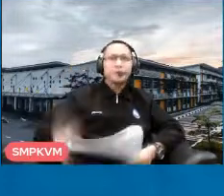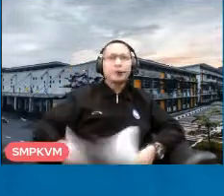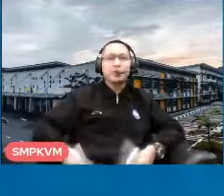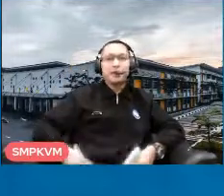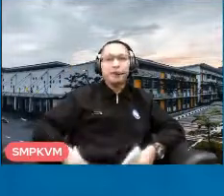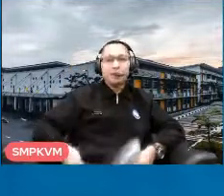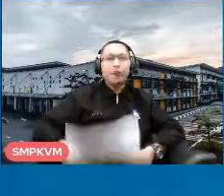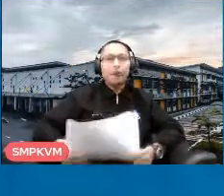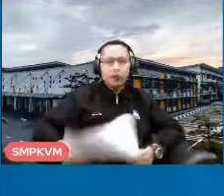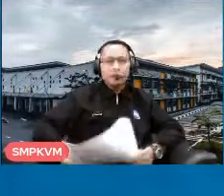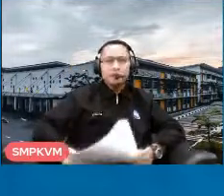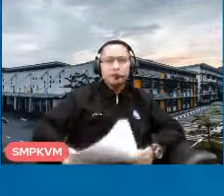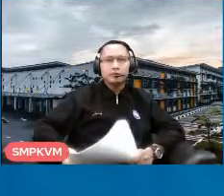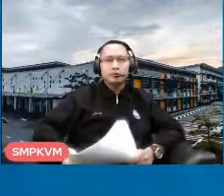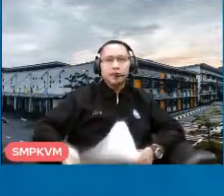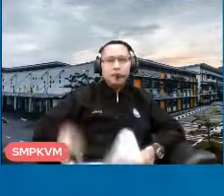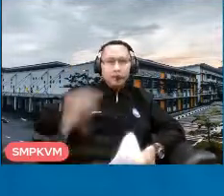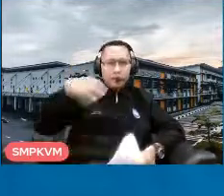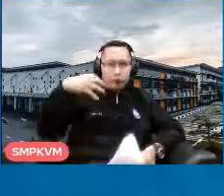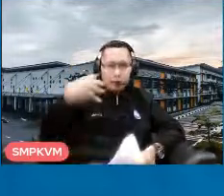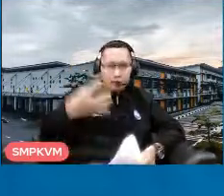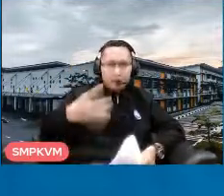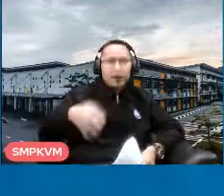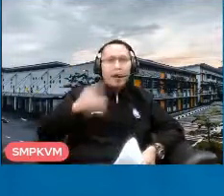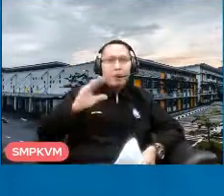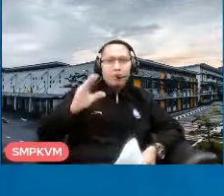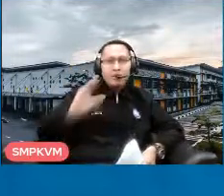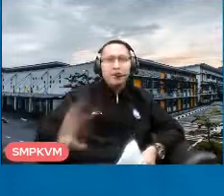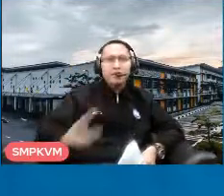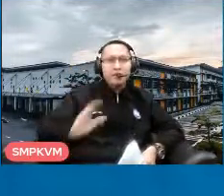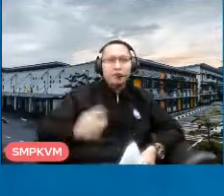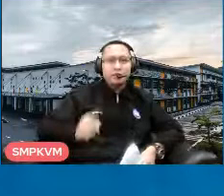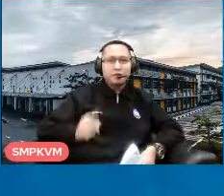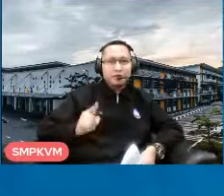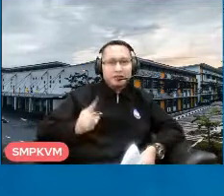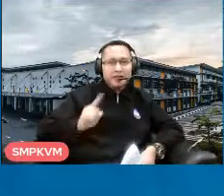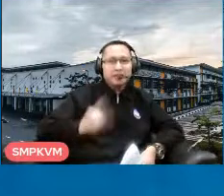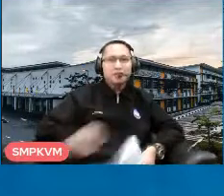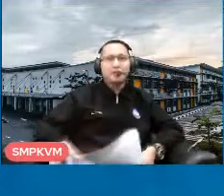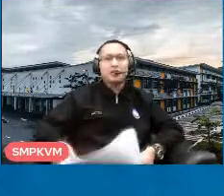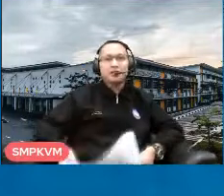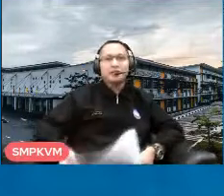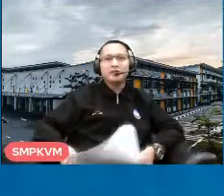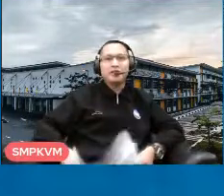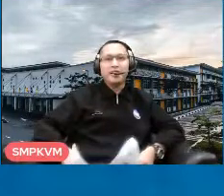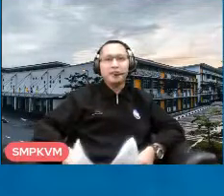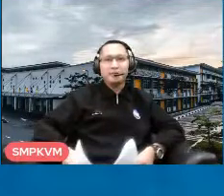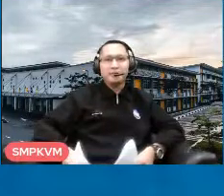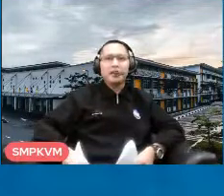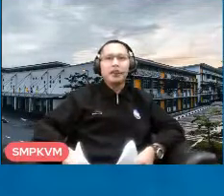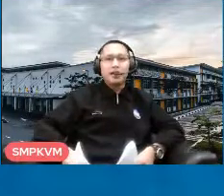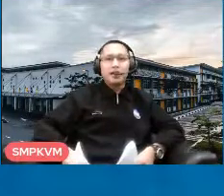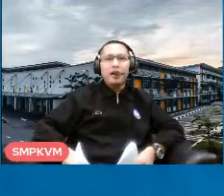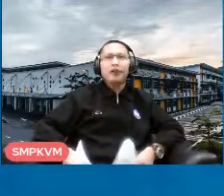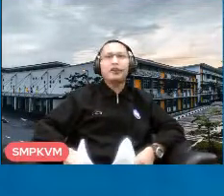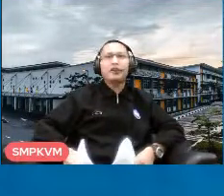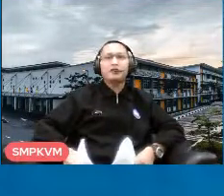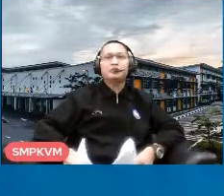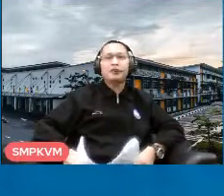Pikirlah nih macam mana Nggak boleh atuh kalau buat juga aku hanya tengok yang satunya next